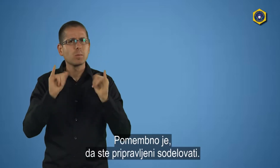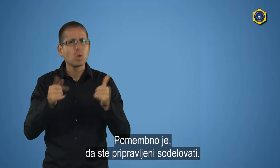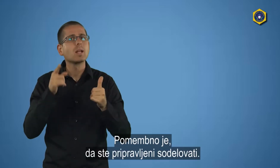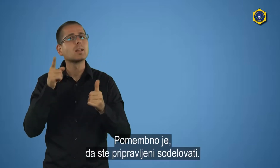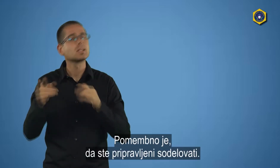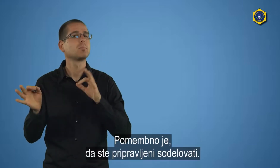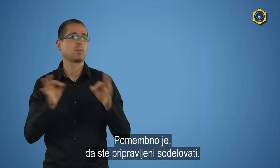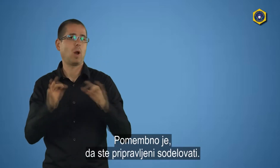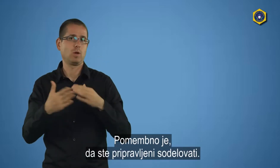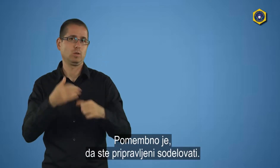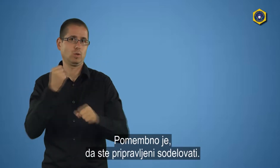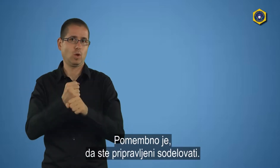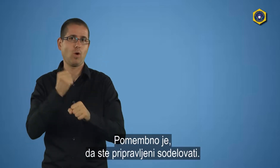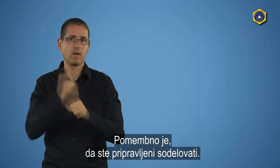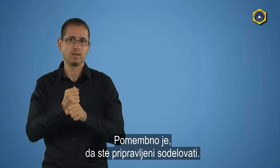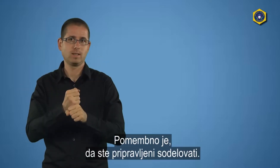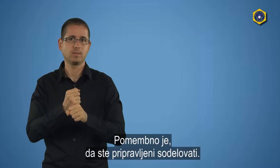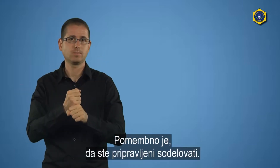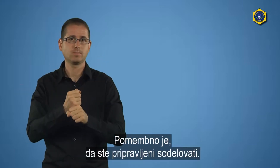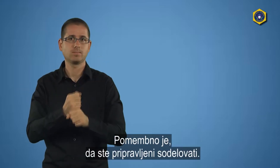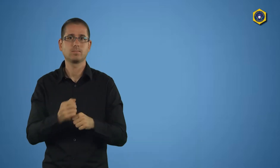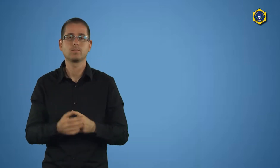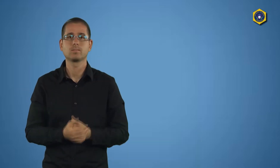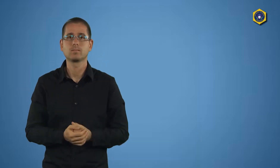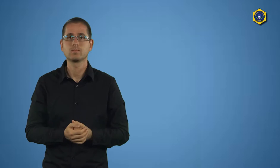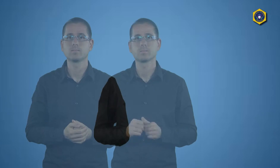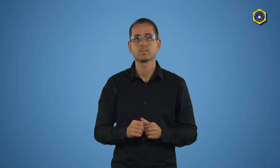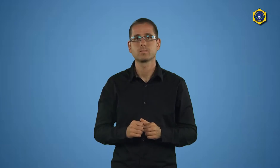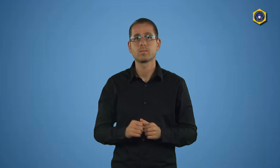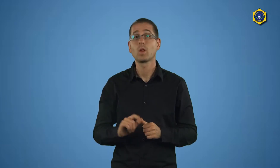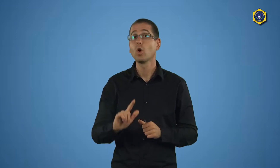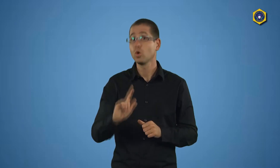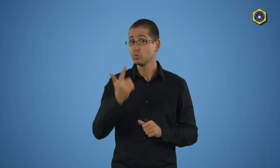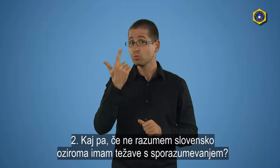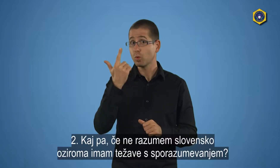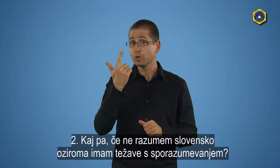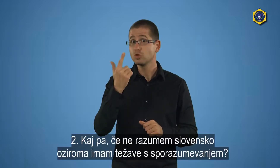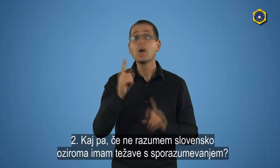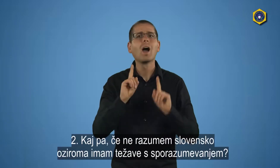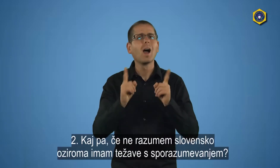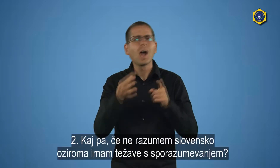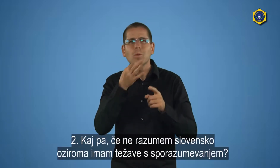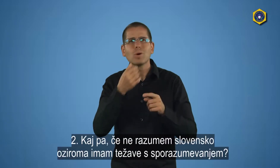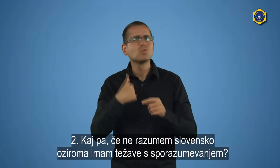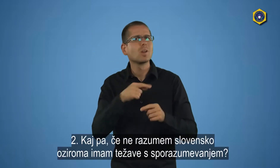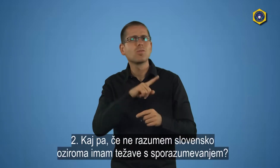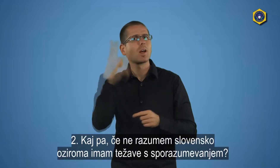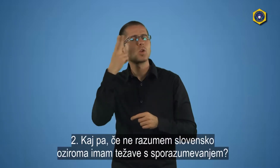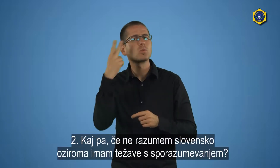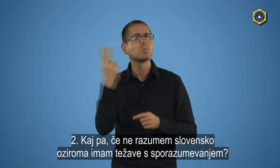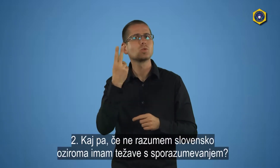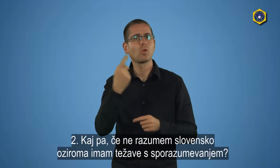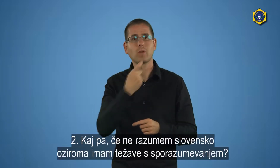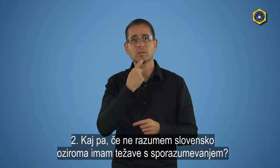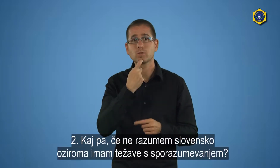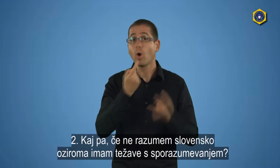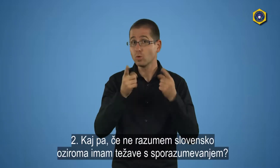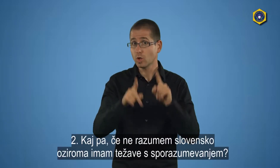Pomembno je, da ste pripravljeni sodelovati. Drugič, kaj pa, če ne razumem slovensko